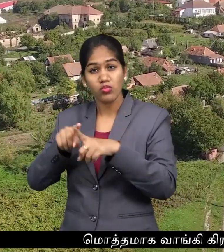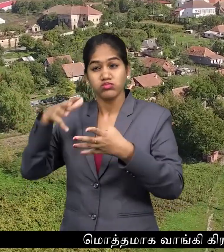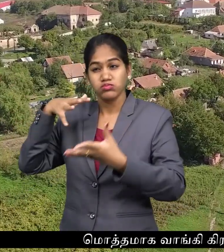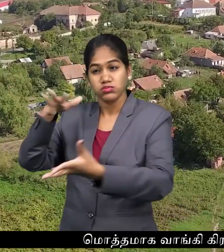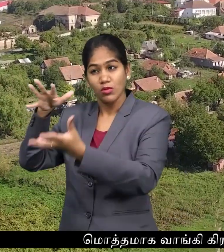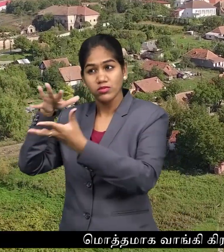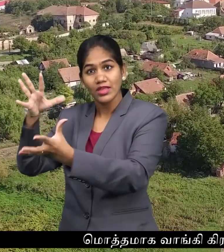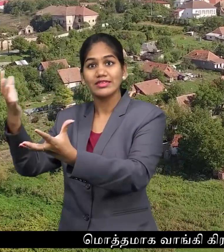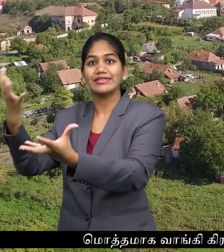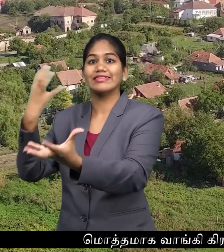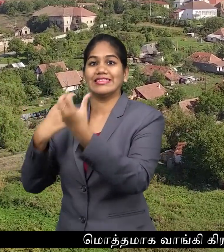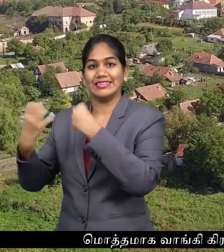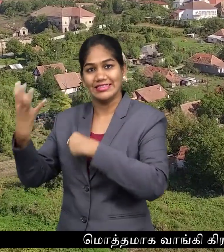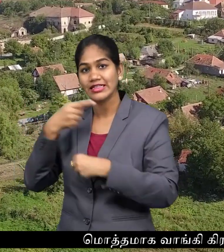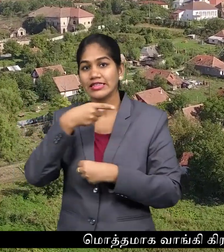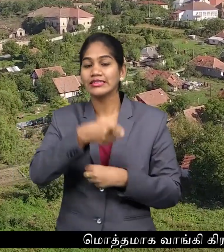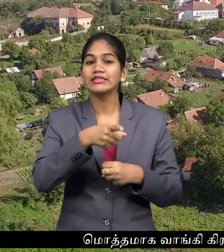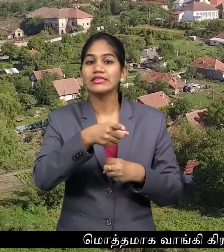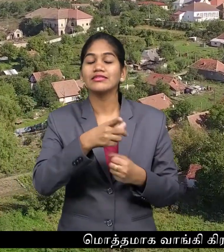செய்கின்றனர்.